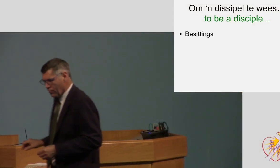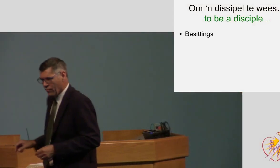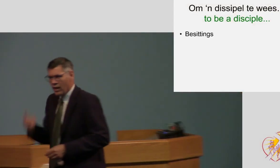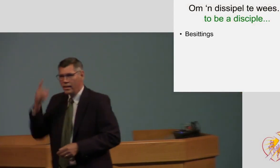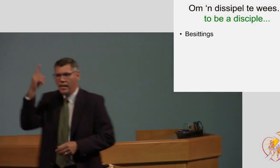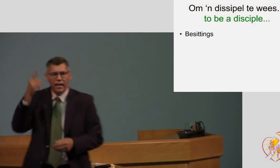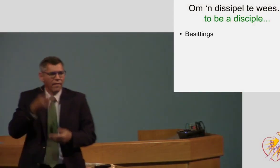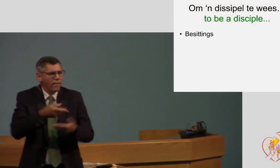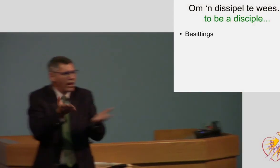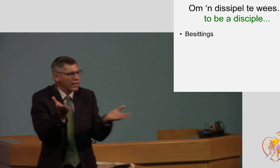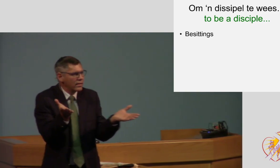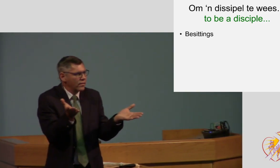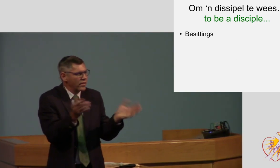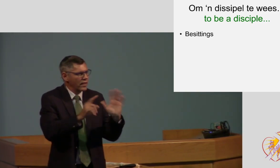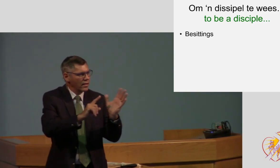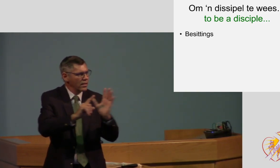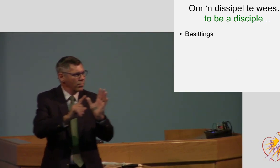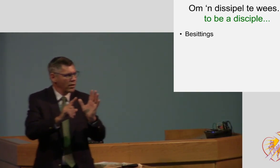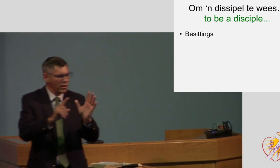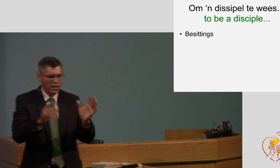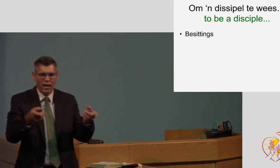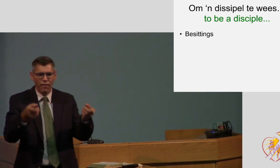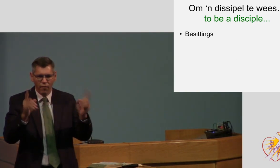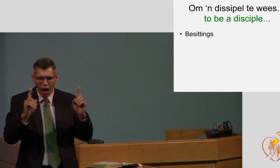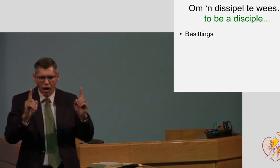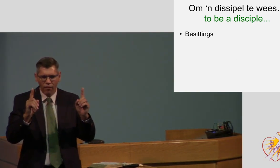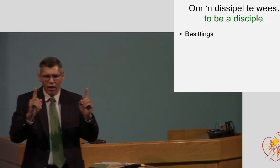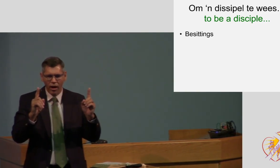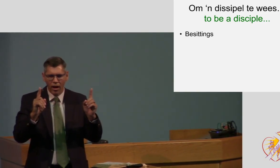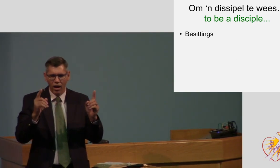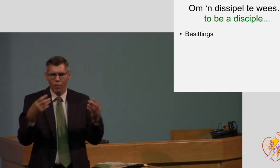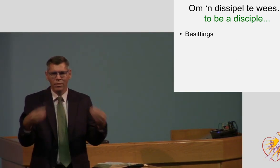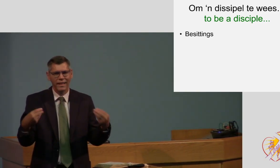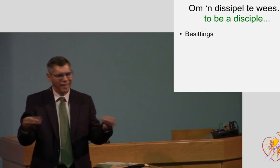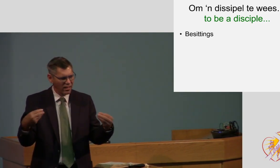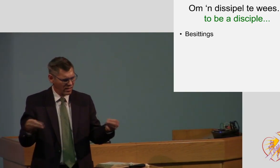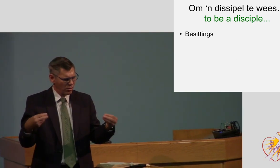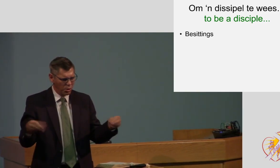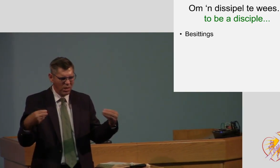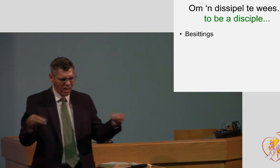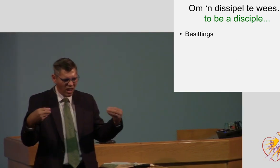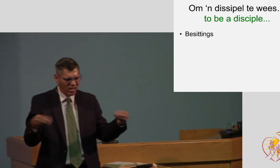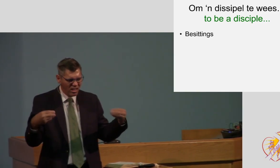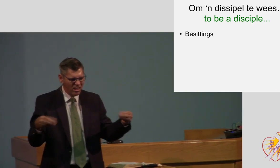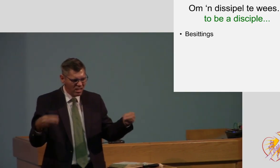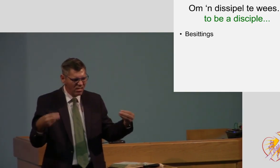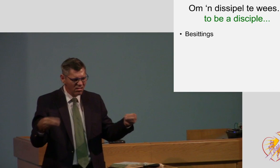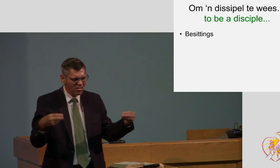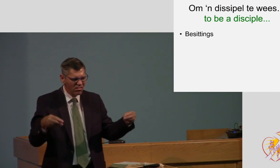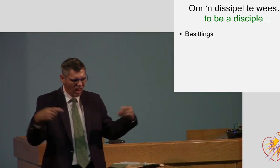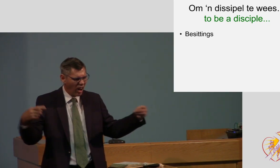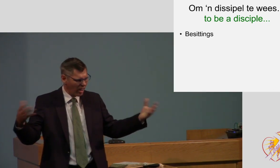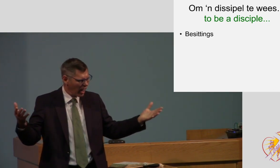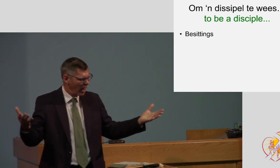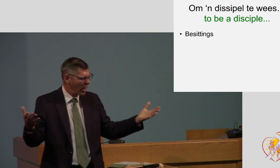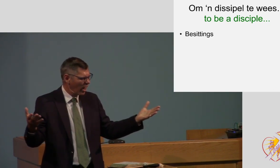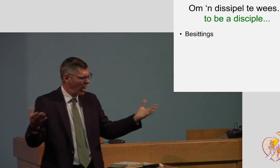Die Here wys vir sy disippels die gevaar van besittings. Hoe's besittings? Dinge, nee, eiendom.